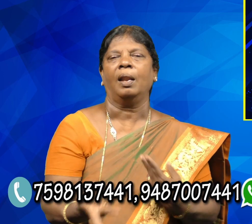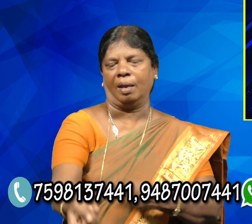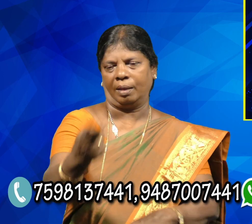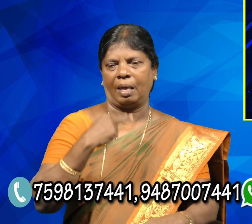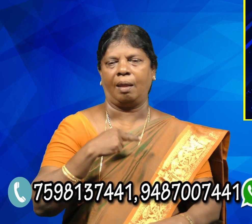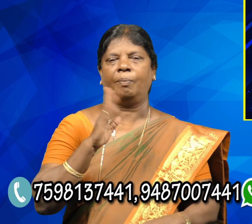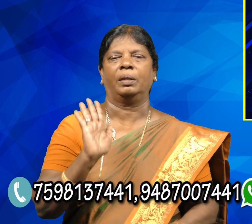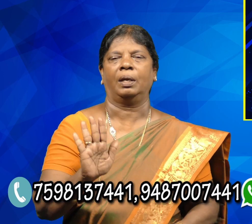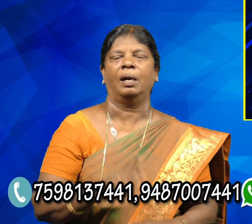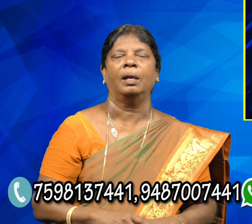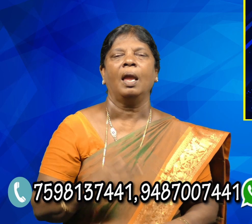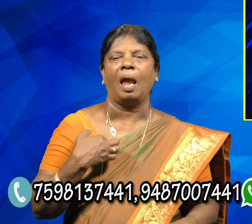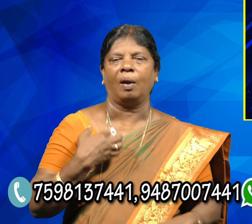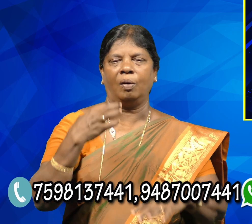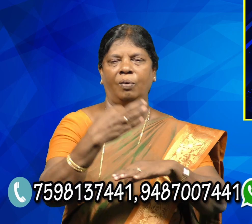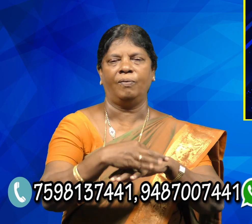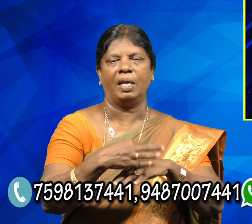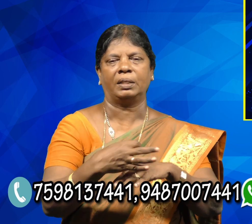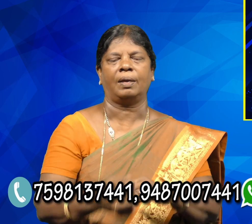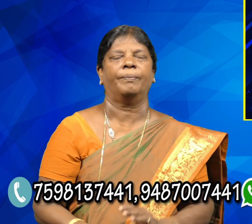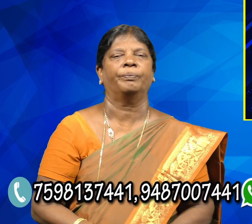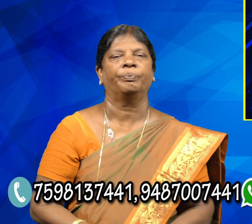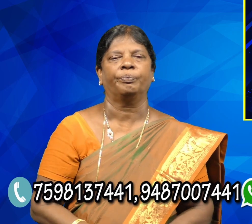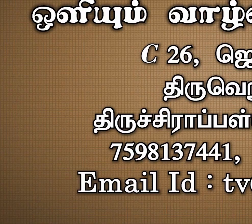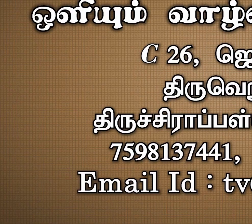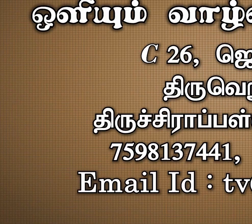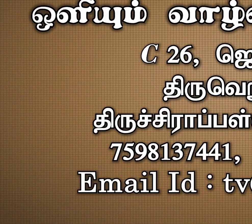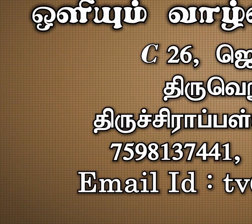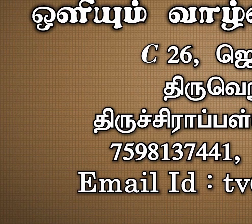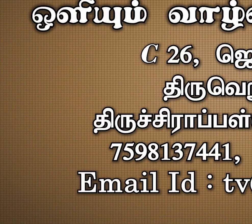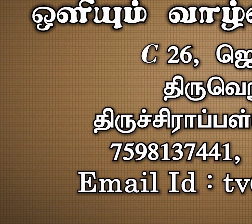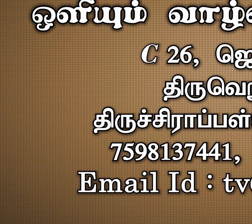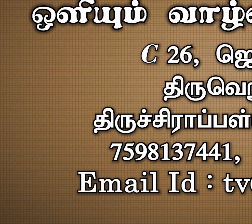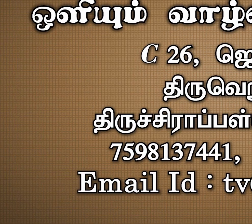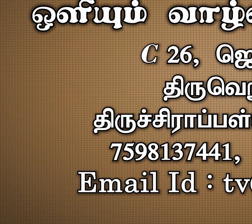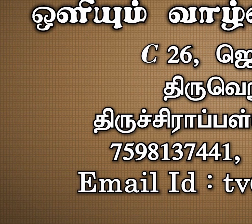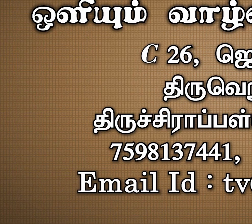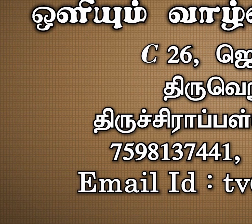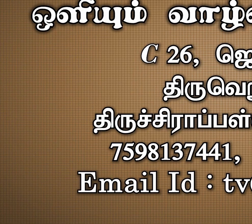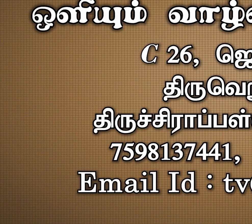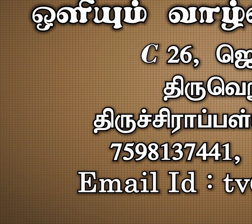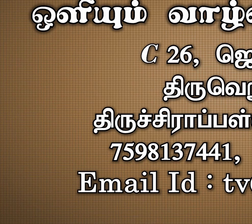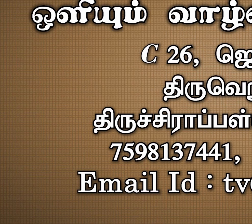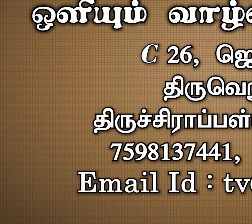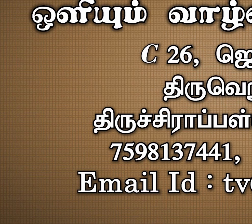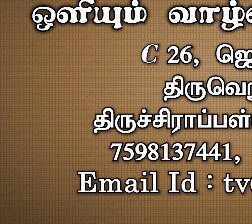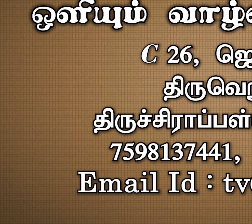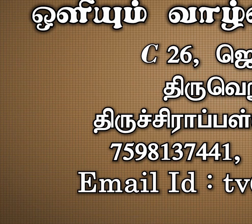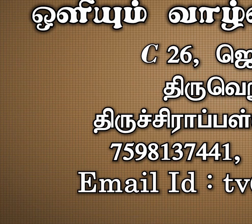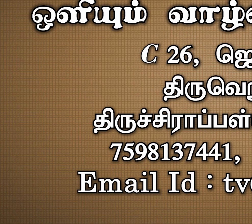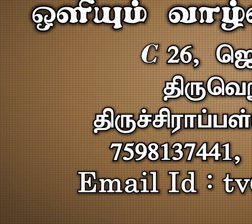கேள்விகளையும் எங்களுக்கு தெரியப்படுத்துங்கள். எங்கள் முகவரி: ஒளியும் வாழ்வும் இயக்கம்,